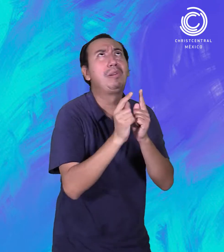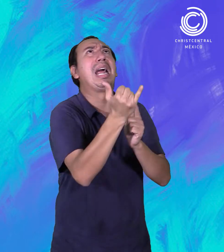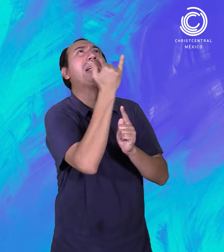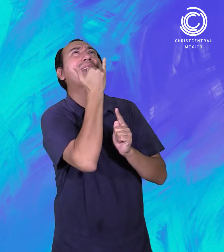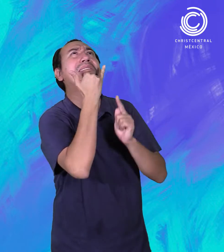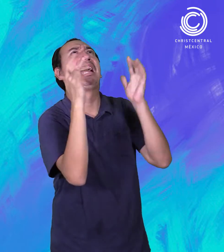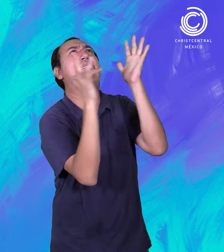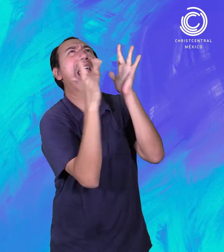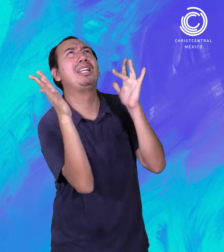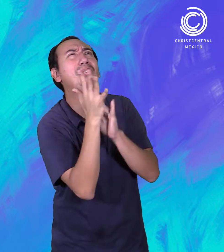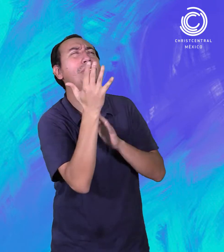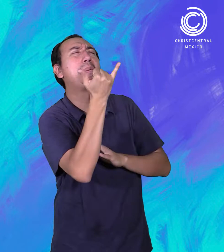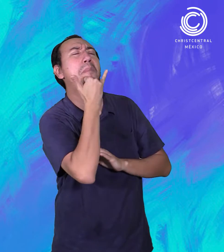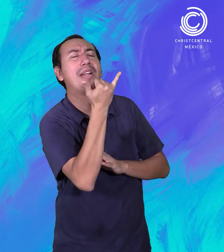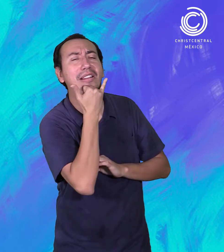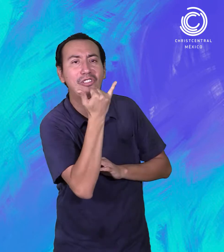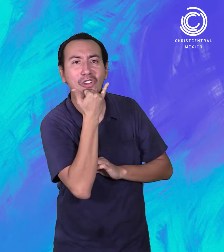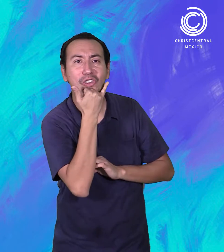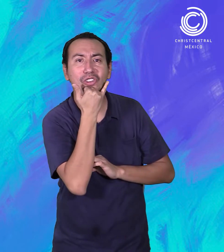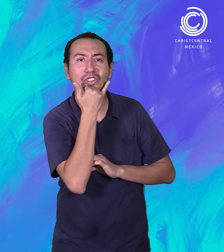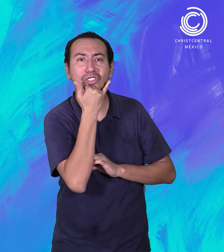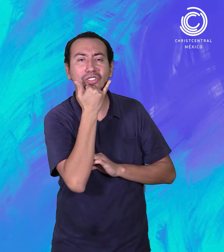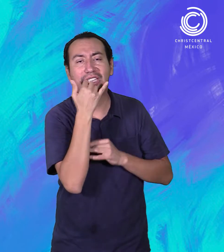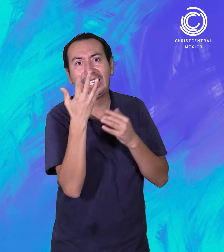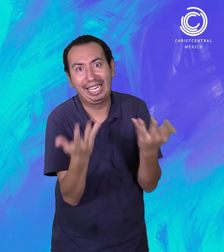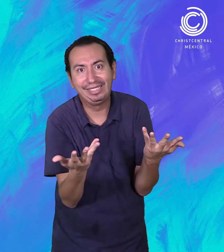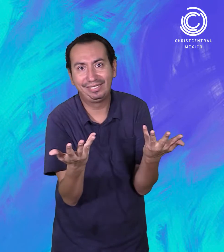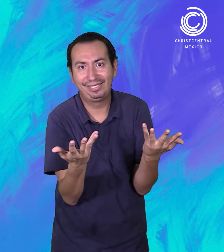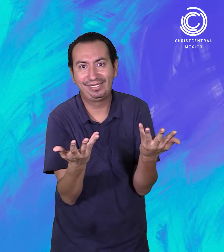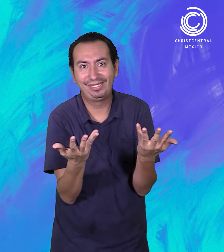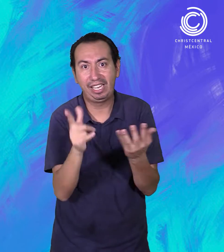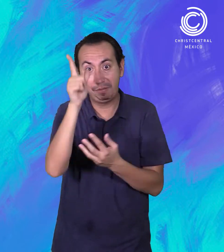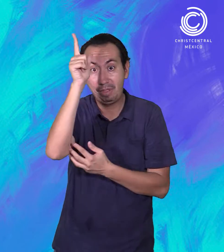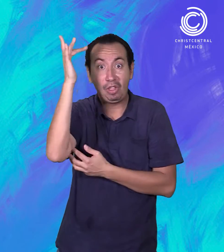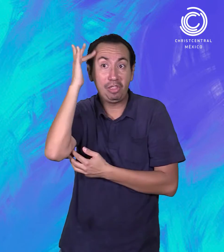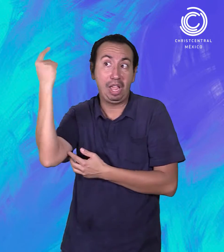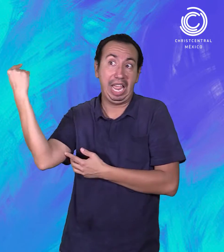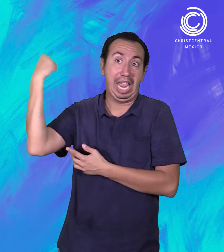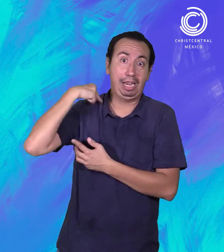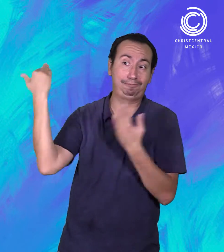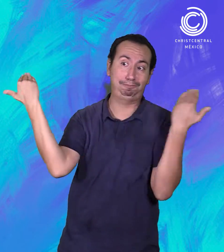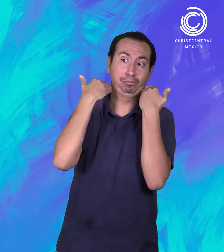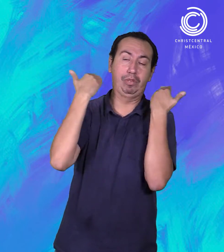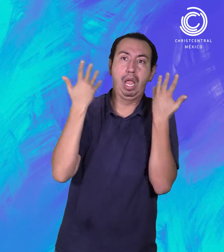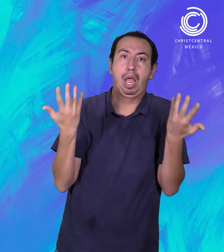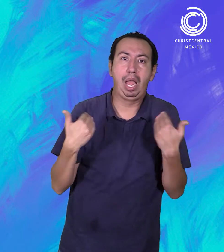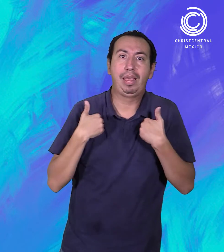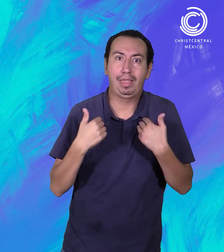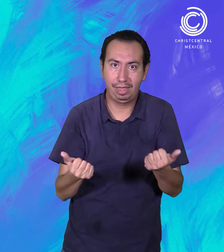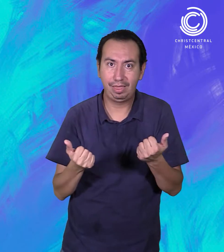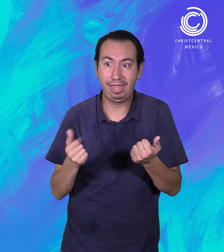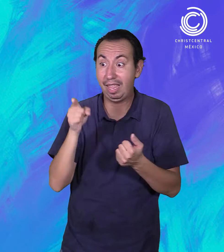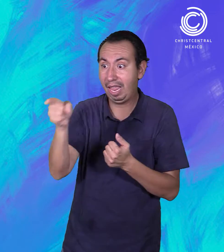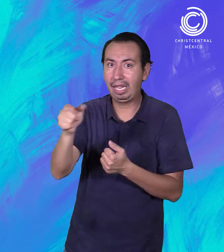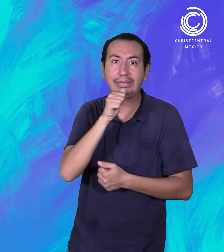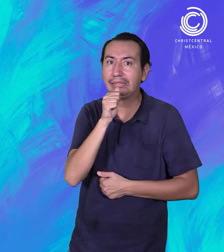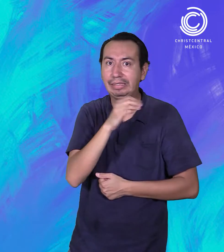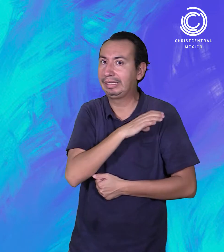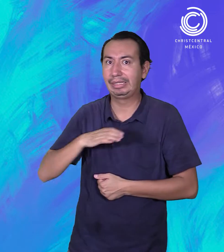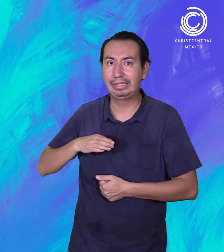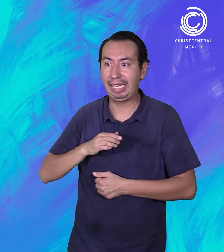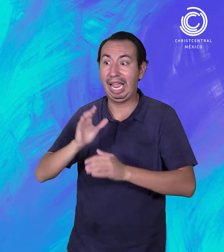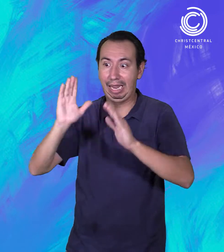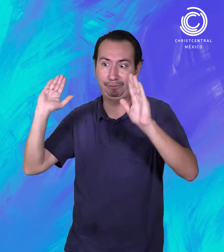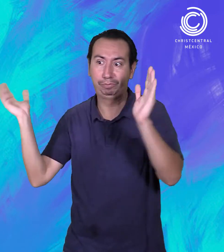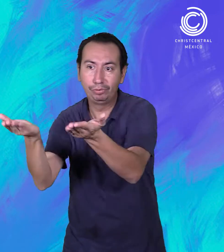fuente que lava los pecados, que es el Evangelio, que es Cristo Jesús. Así que el mismo Espíritu Santo que convence a los que todavía no son